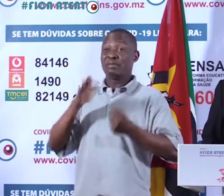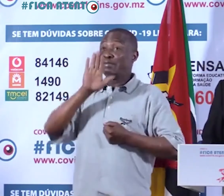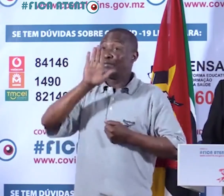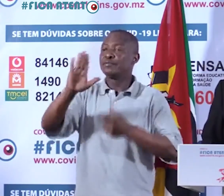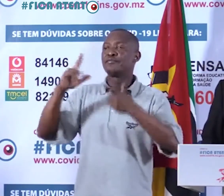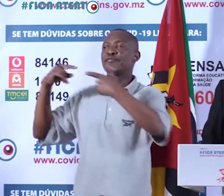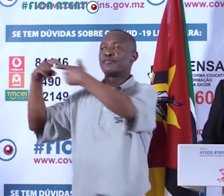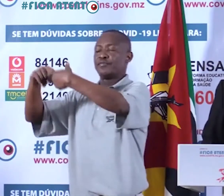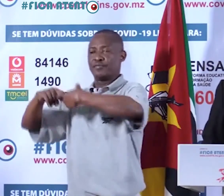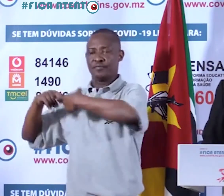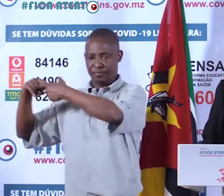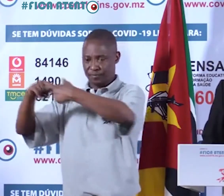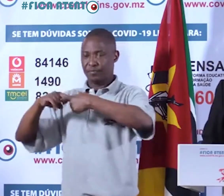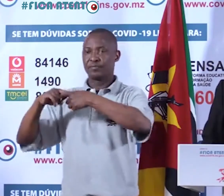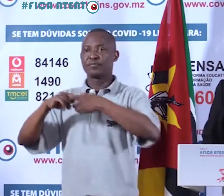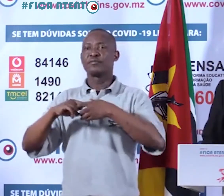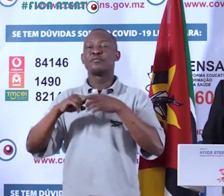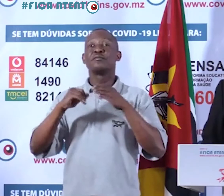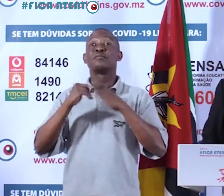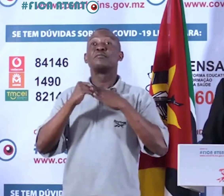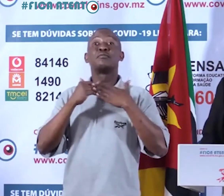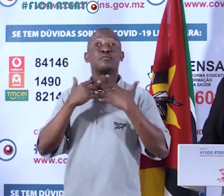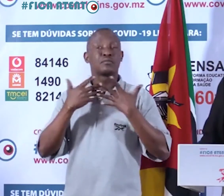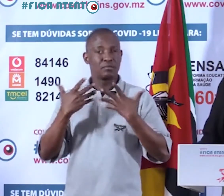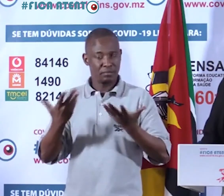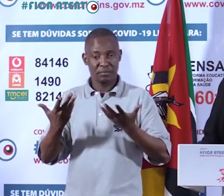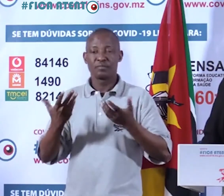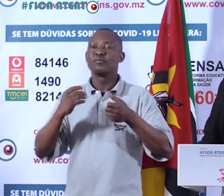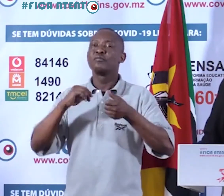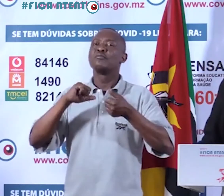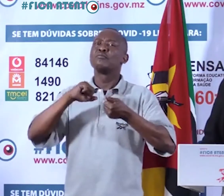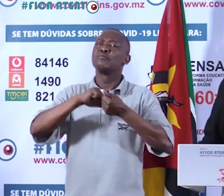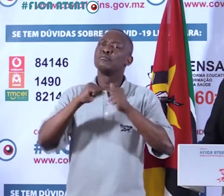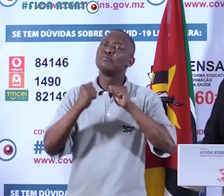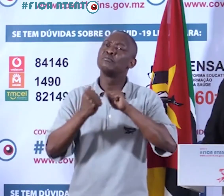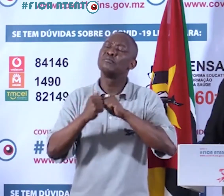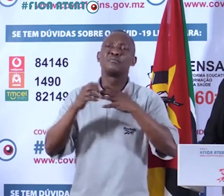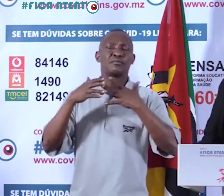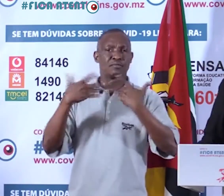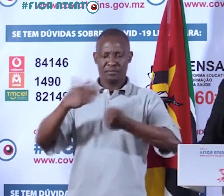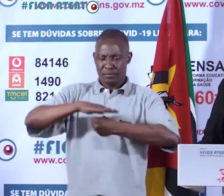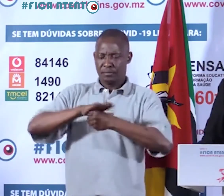por motivo de infecção ou de convivência com o Covid-19.